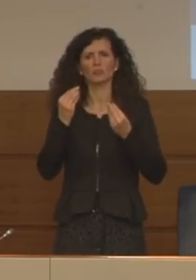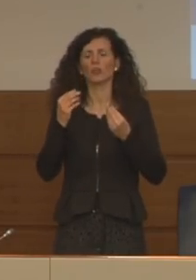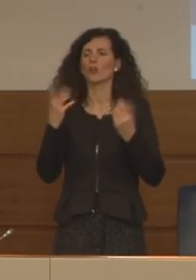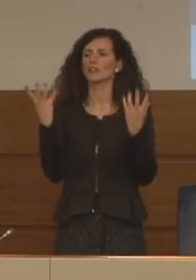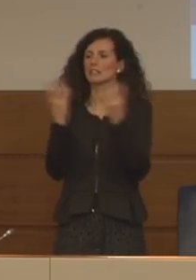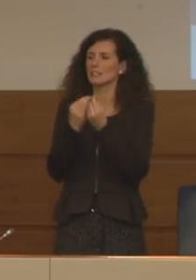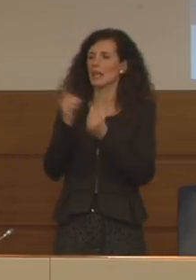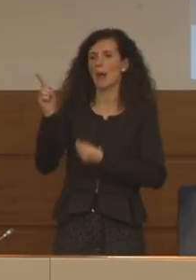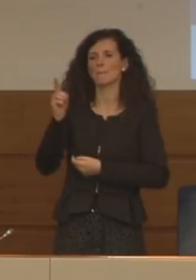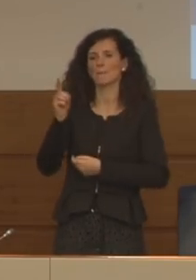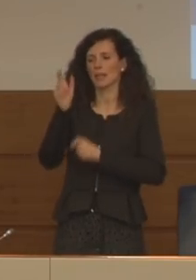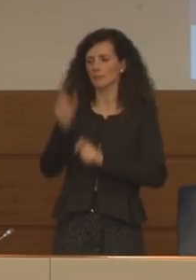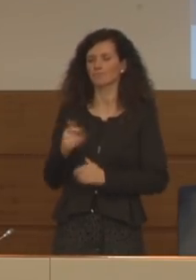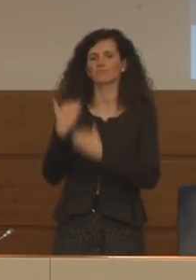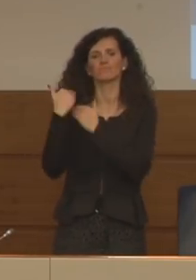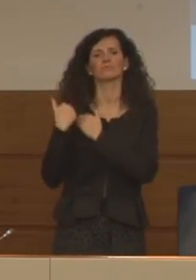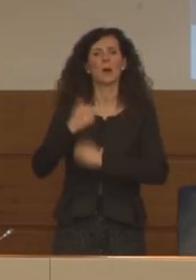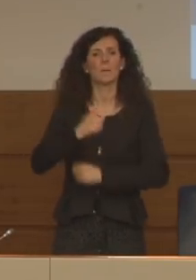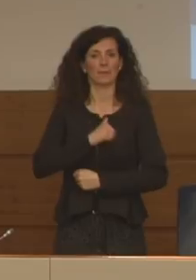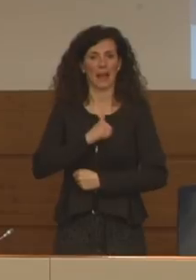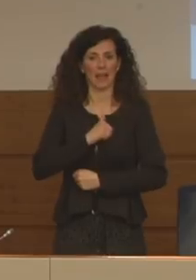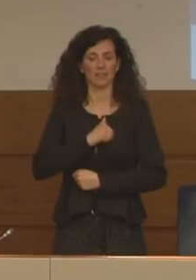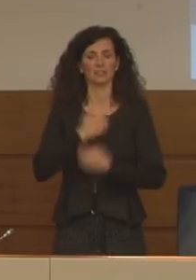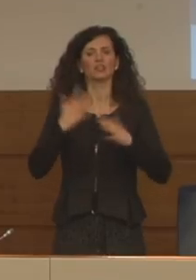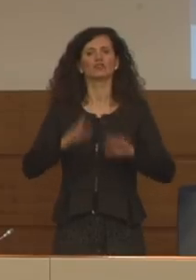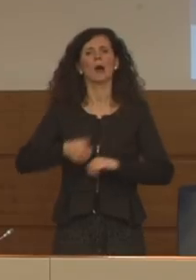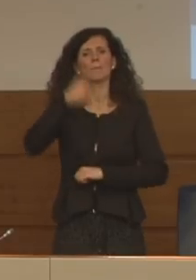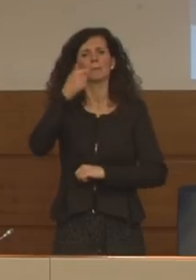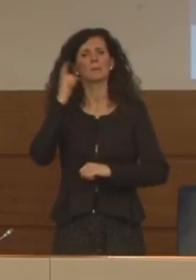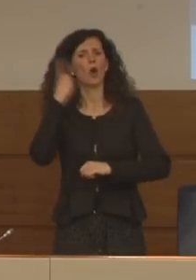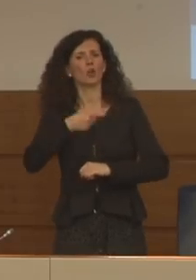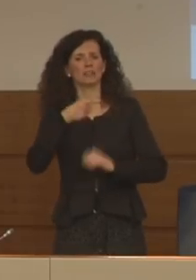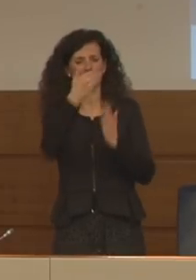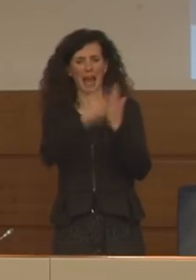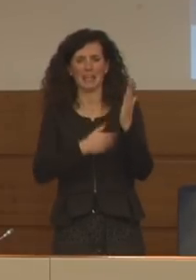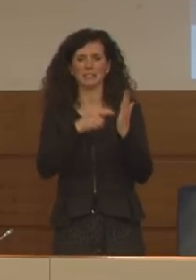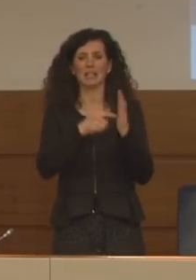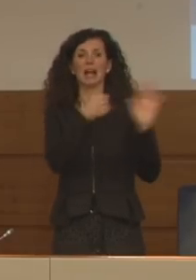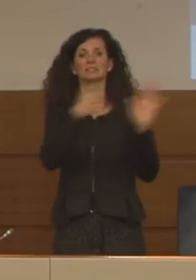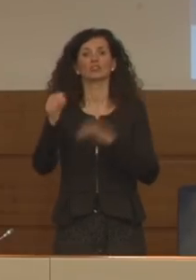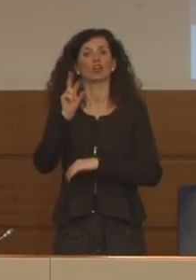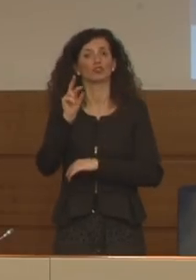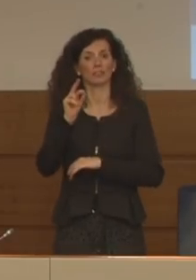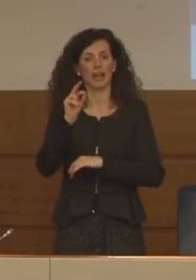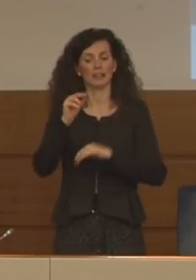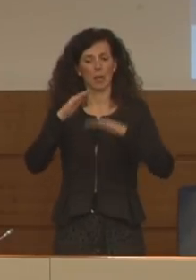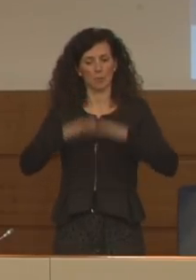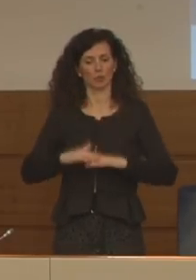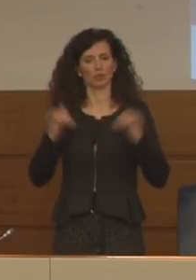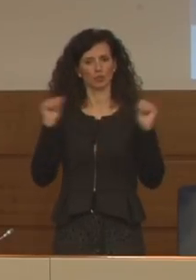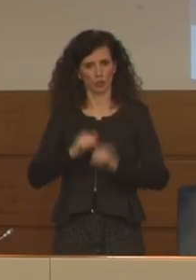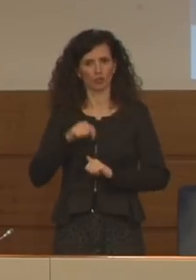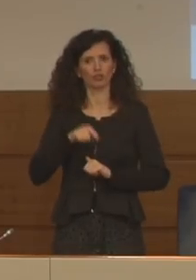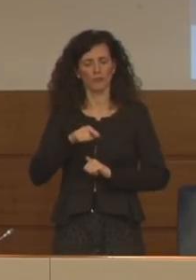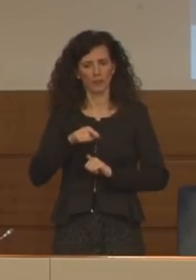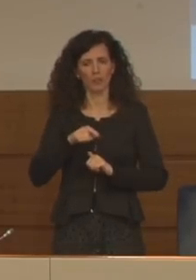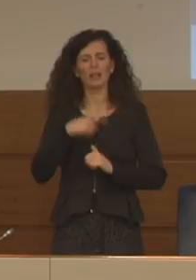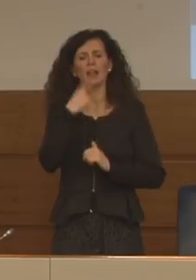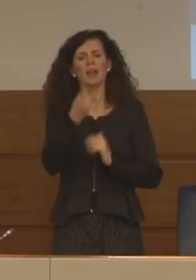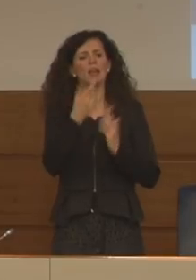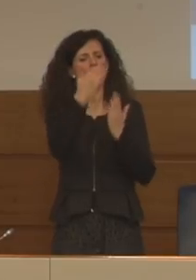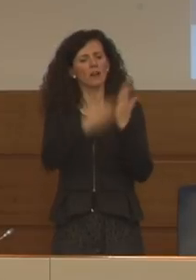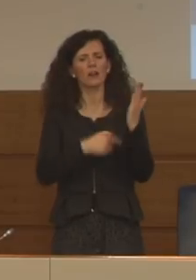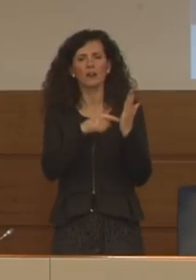privacy già nella prima ordinanza di protezione civile da 630 c'è la possibilità di trattare i dati